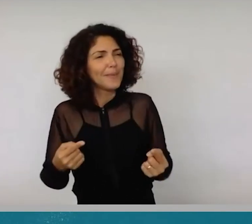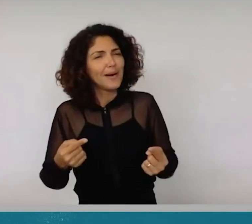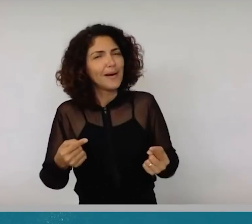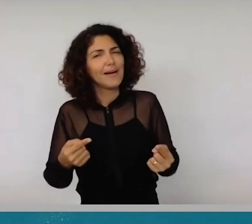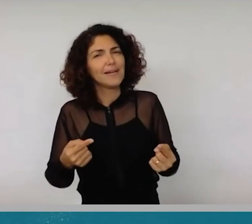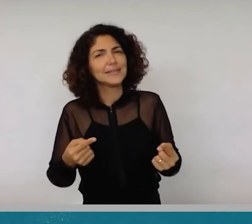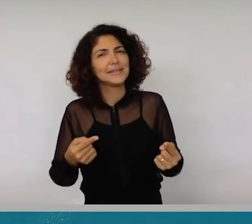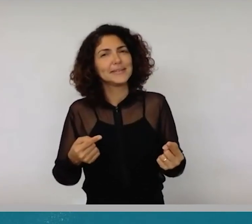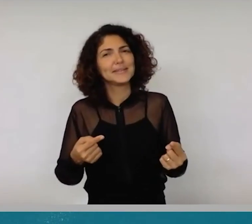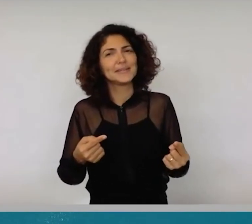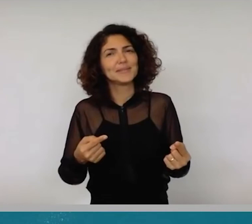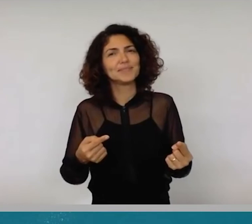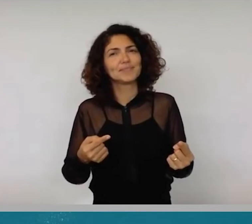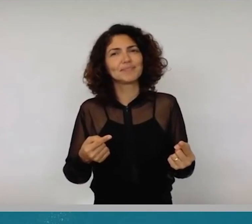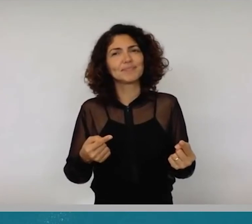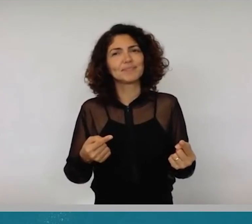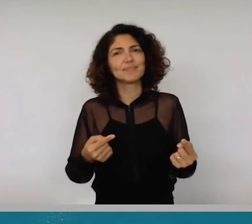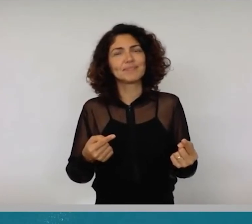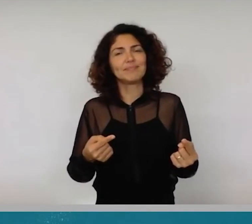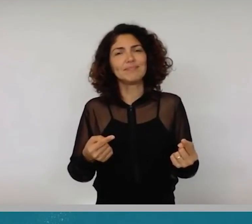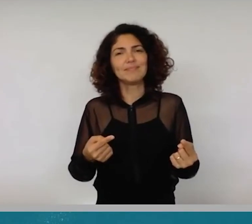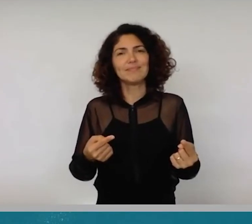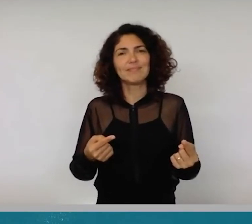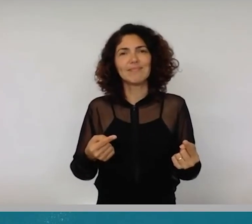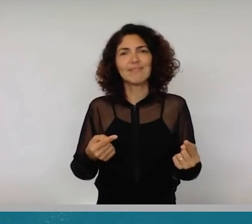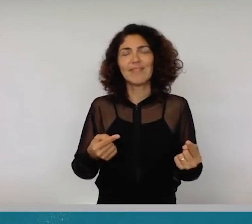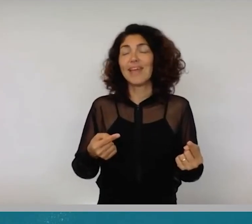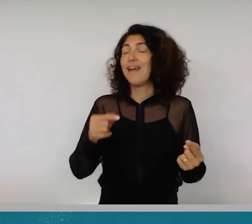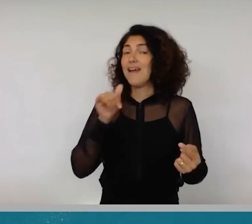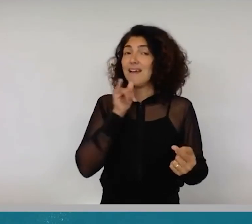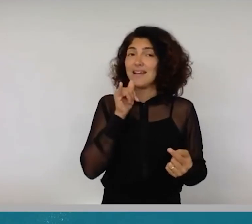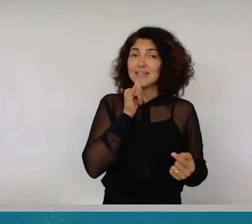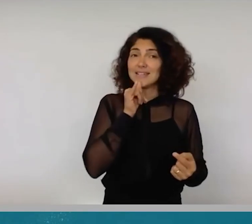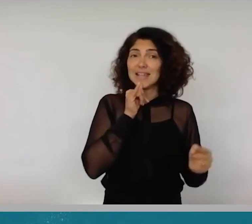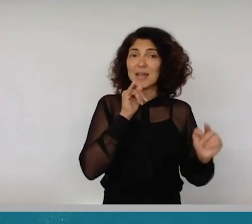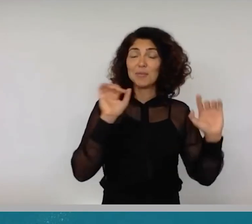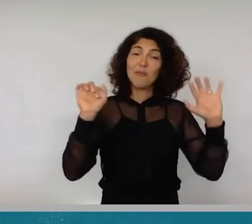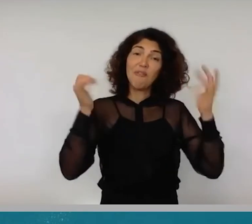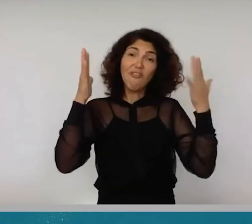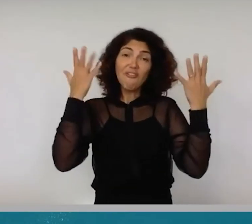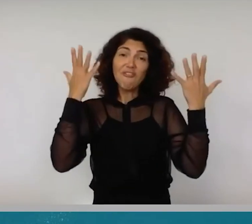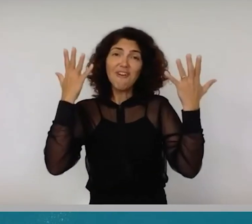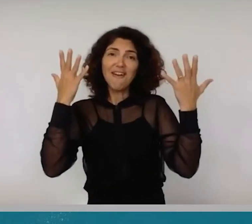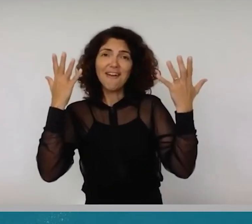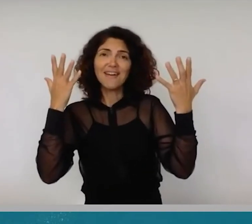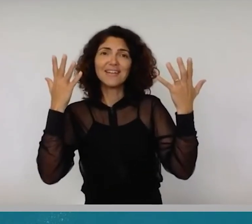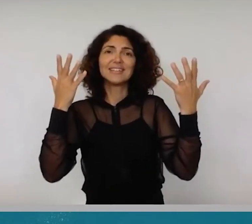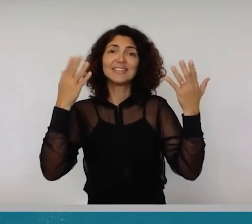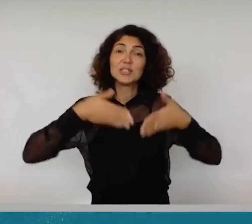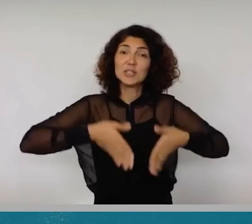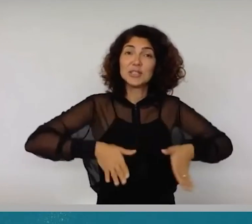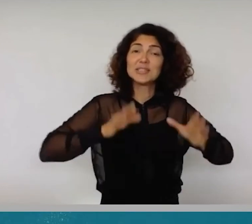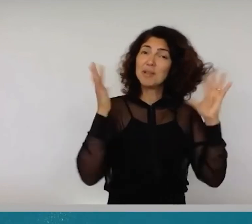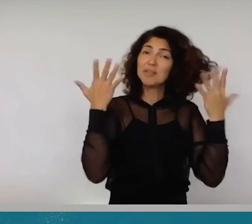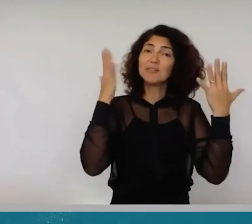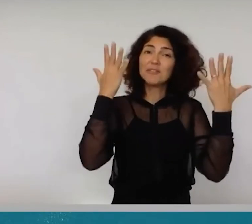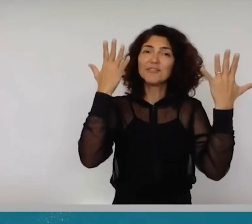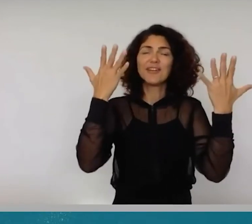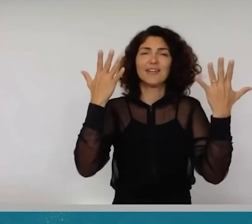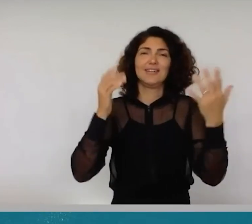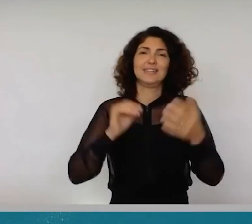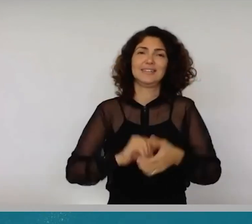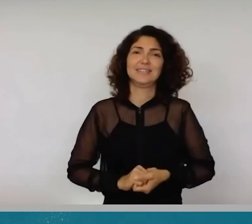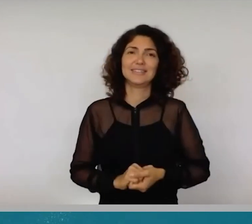Ah, vai ter aniversário, festa de aniversário semana que vem da minha filha, dá um pouquinho mais ânimo para você viver. Ah, vai ter